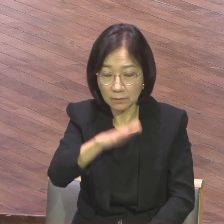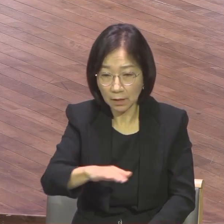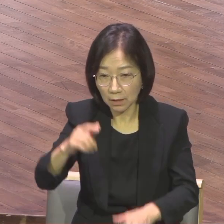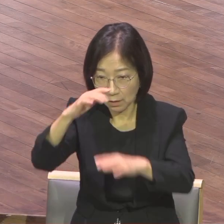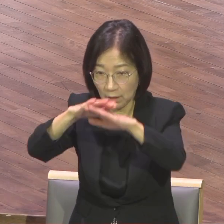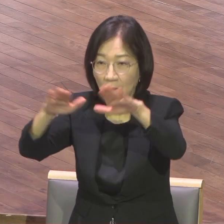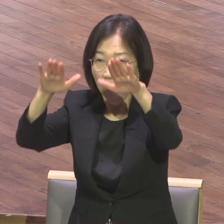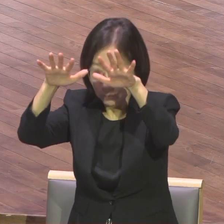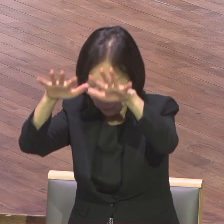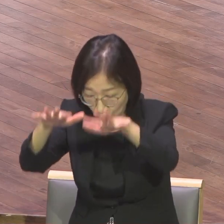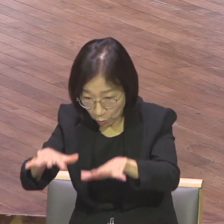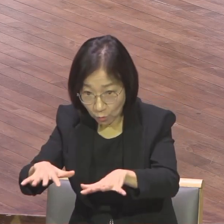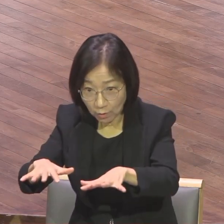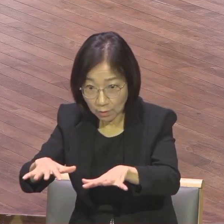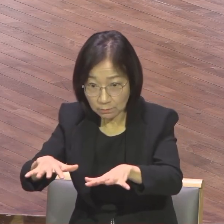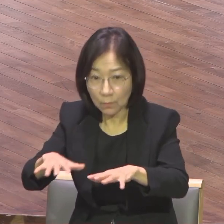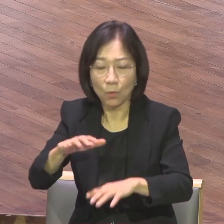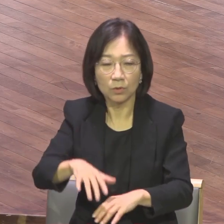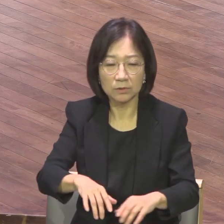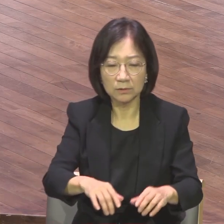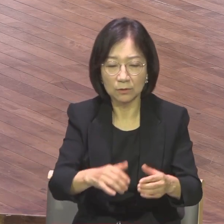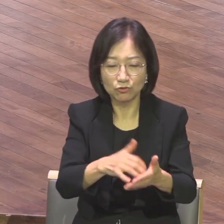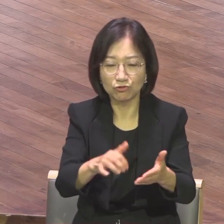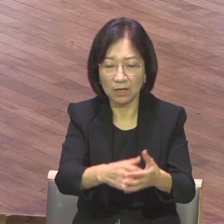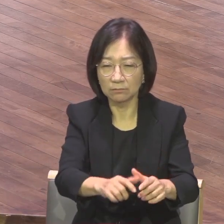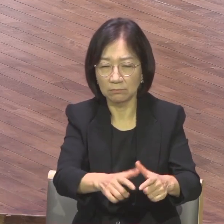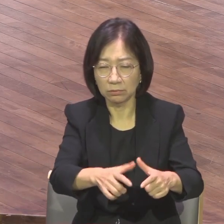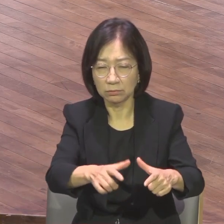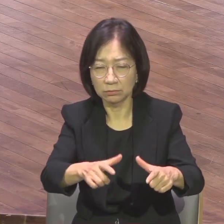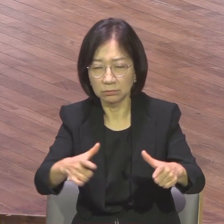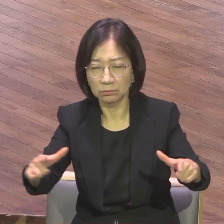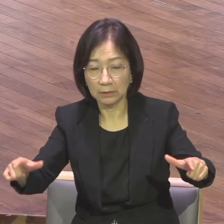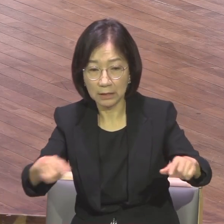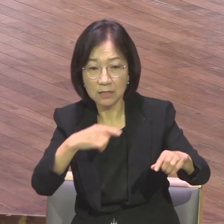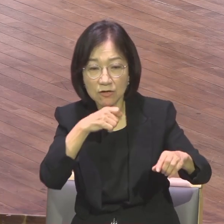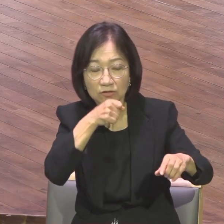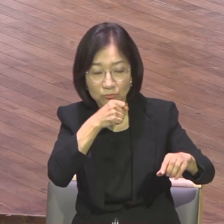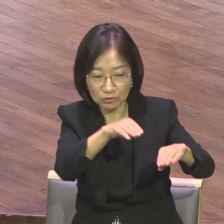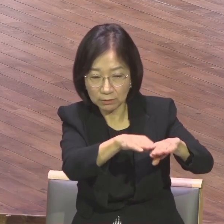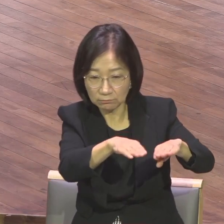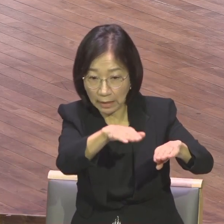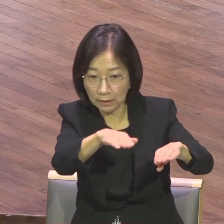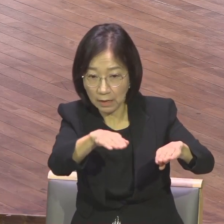한 50국가 되는데 쫙 계속 성장하고 있어요. 모슬렘